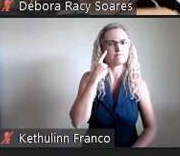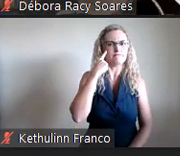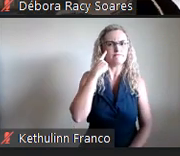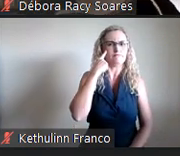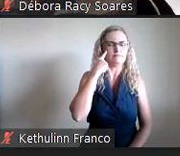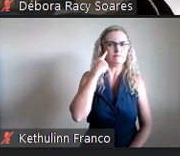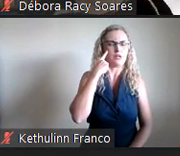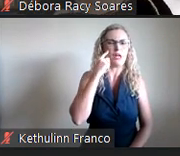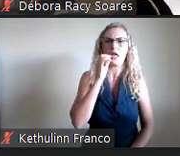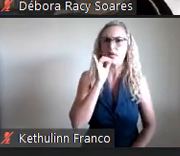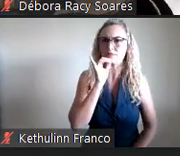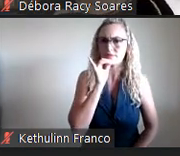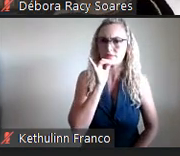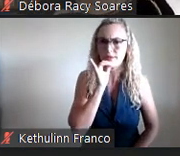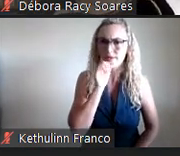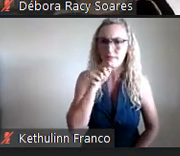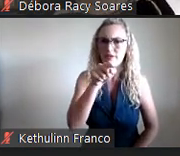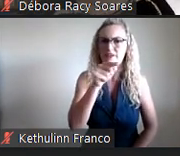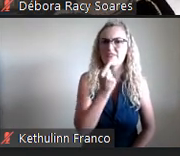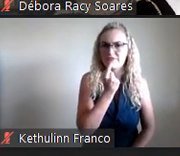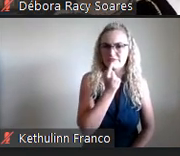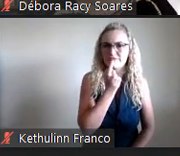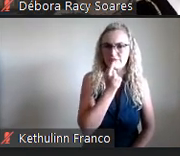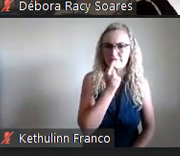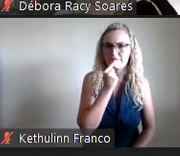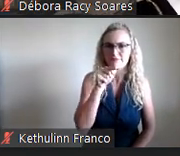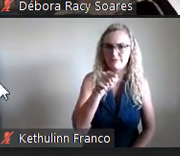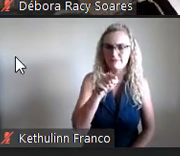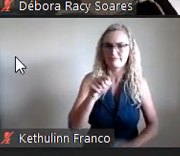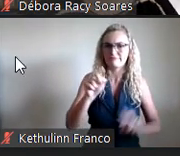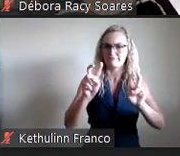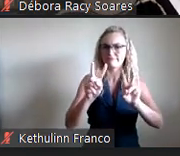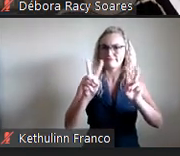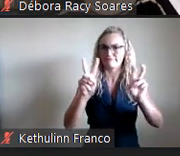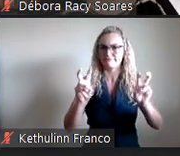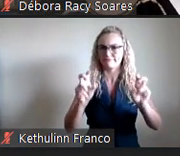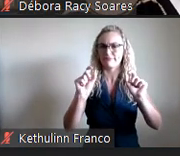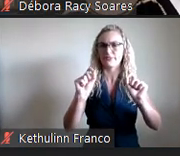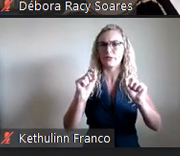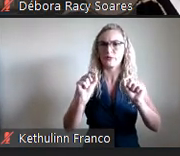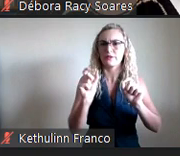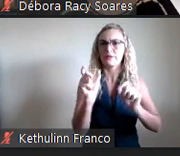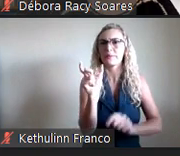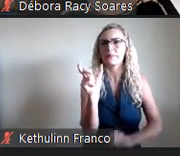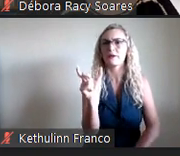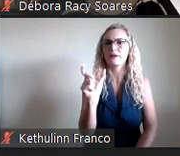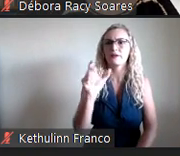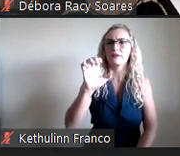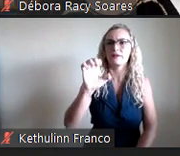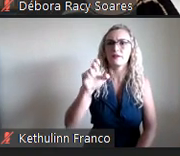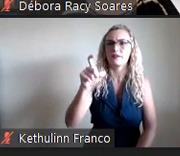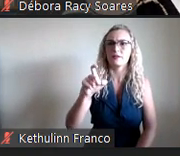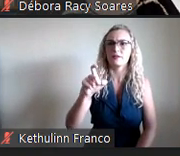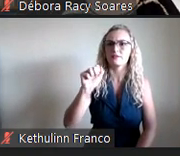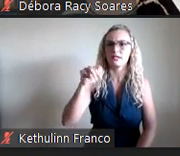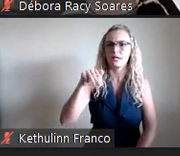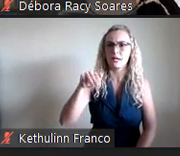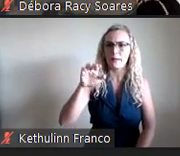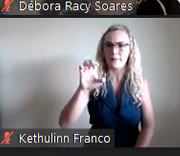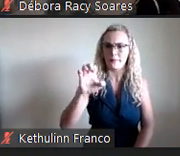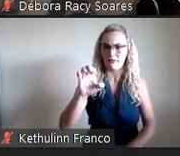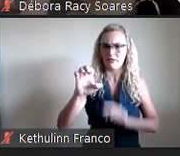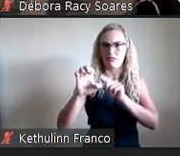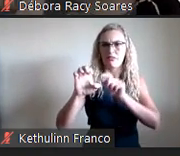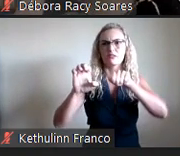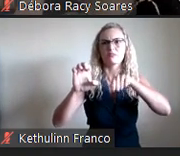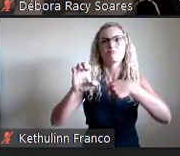em vermelho aqui, nós temos a polissemia da língua portuguesa que nos dá vários sentidos, vários